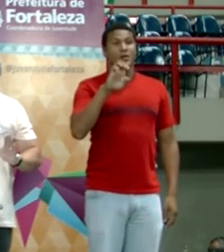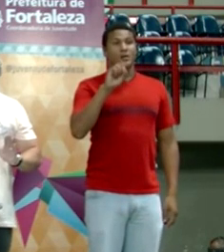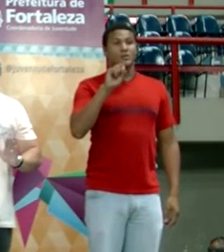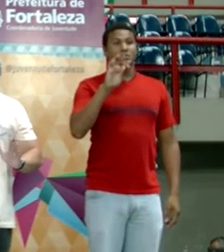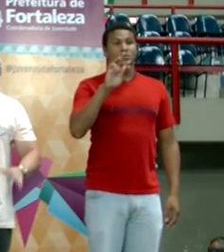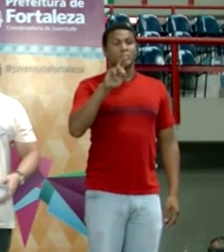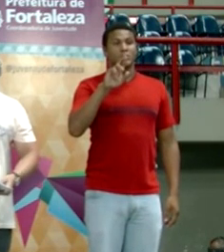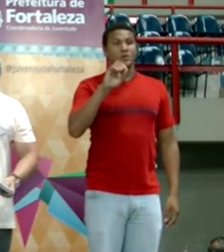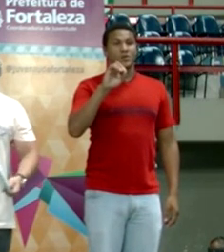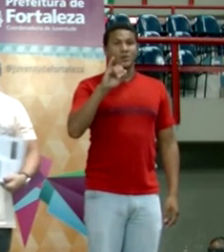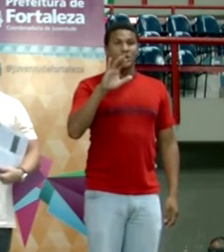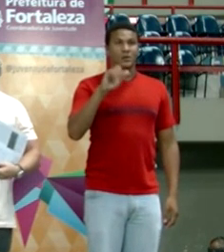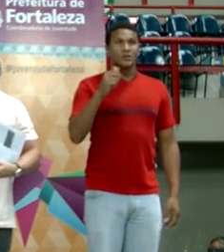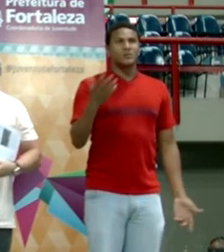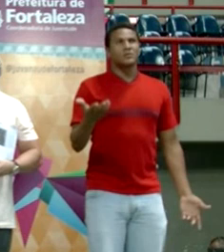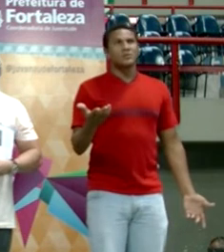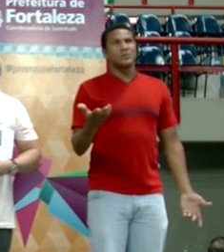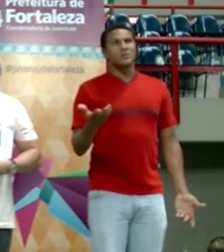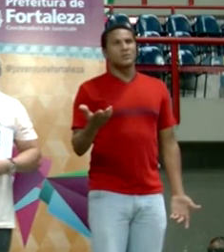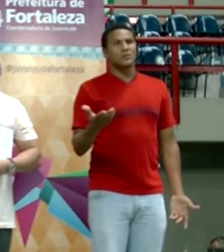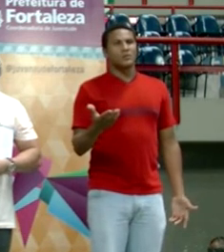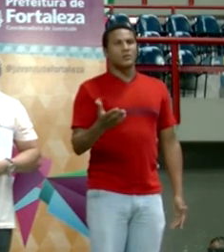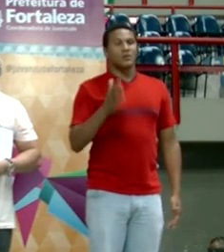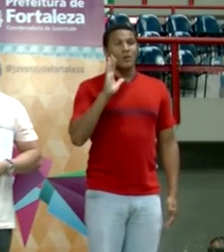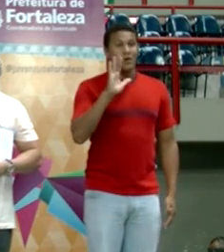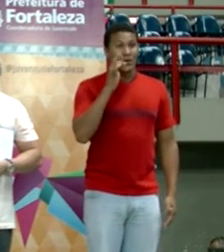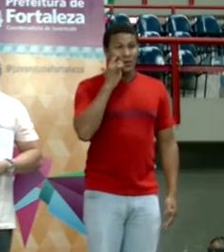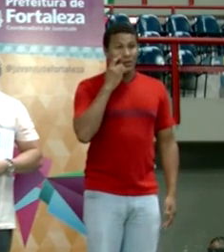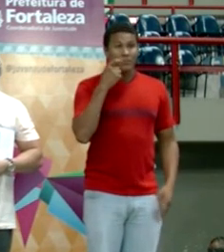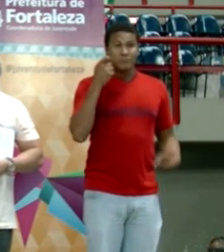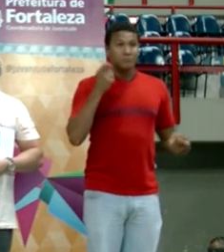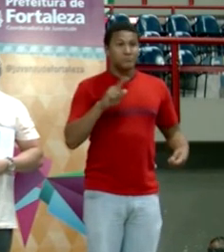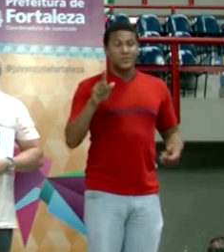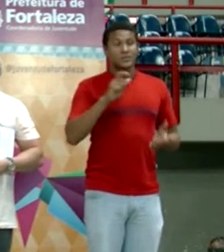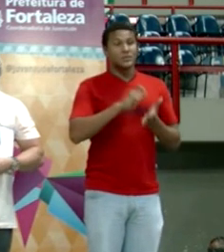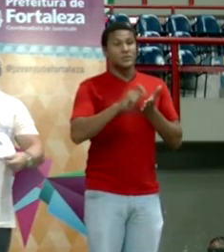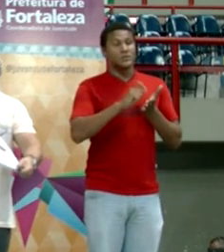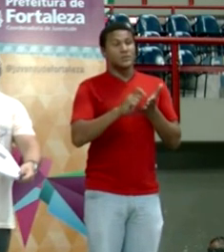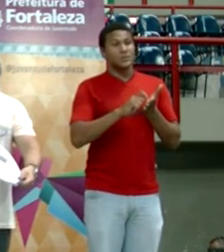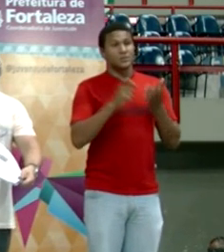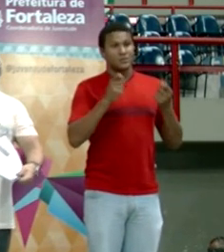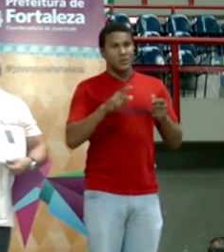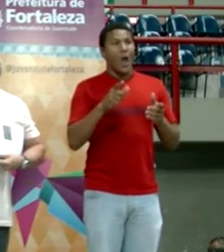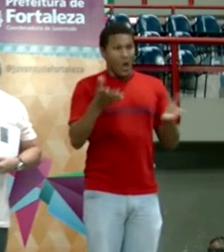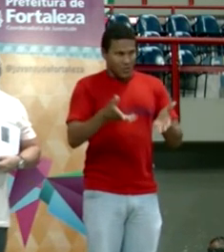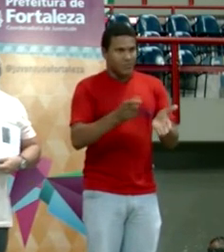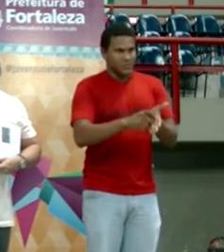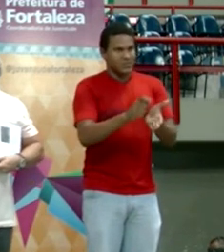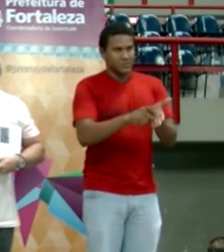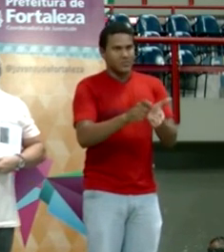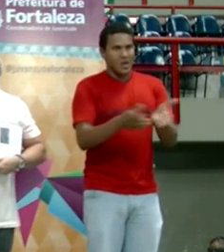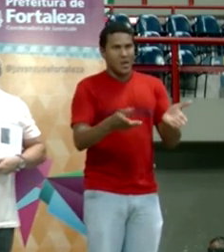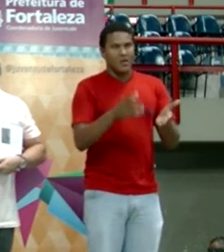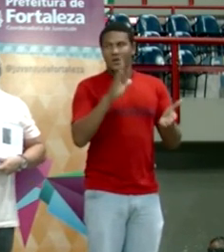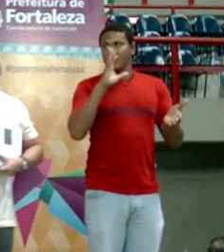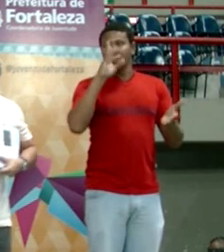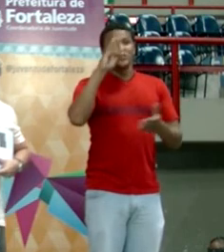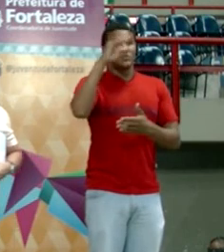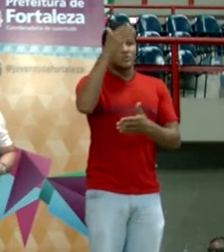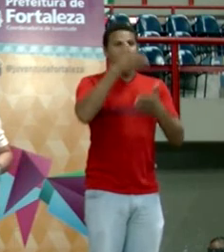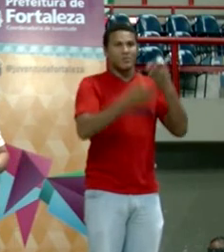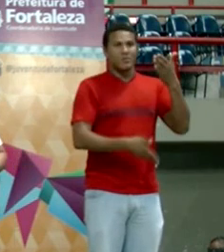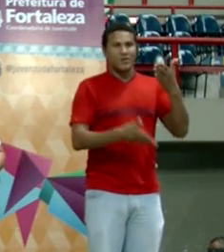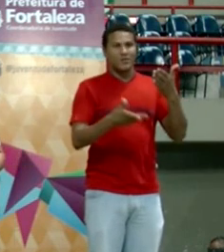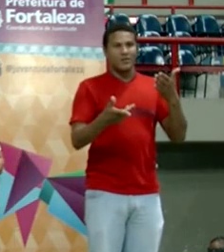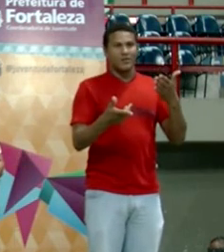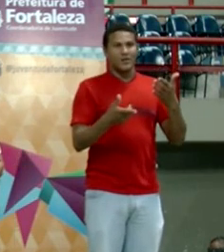Perestroika. Como é que eu vou saber? Ó, jovem, você não precisa escrever. Agora precisa. Não precisa escrever no dia da prova. É porque a